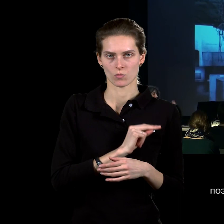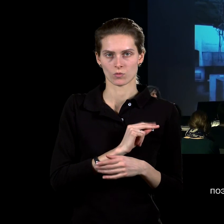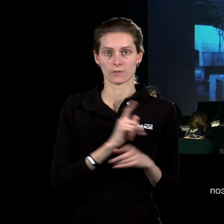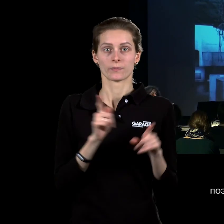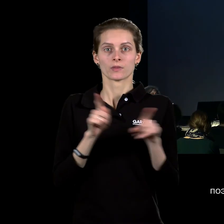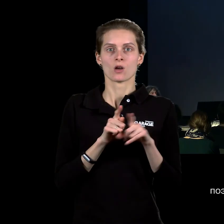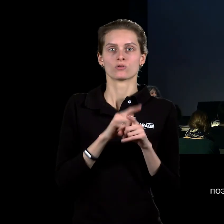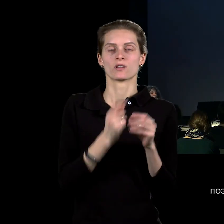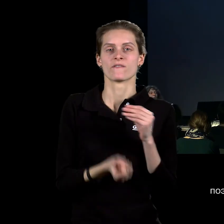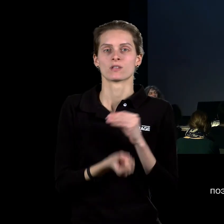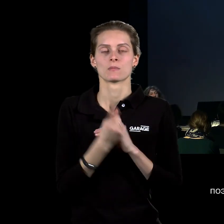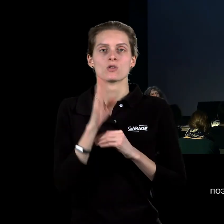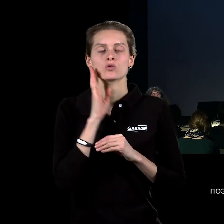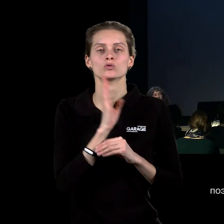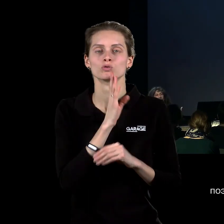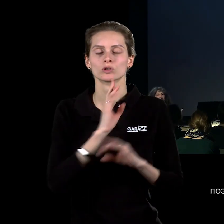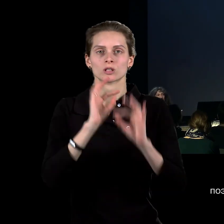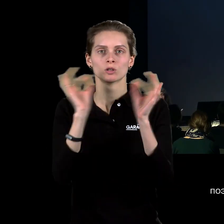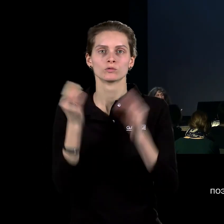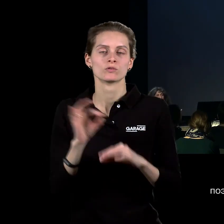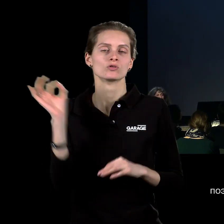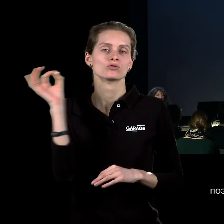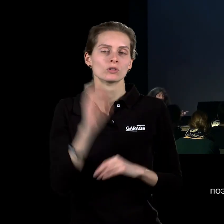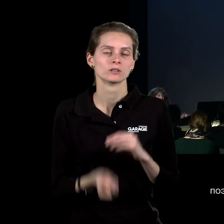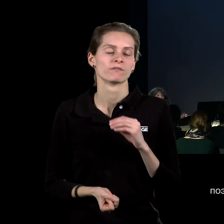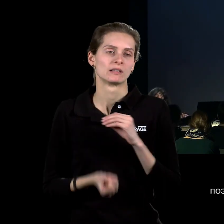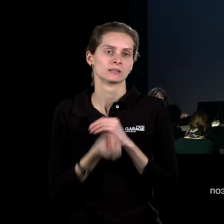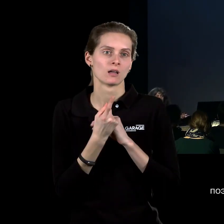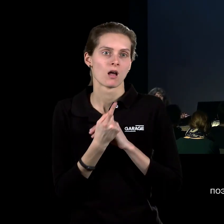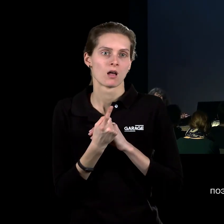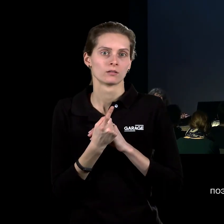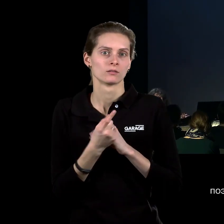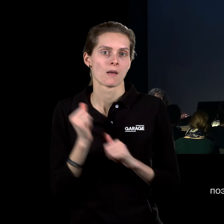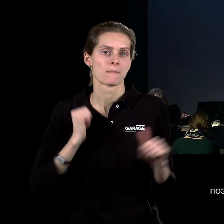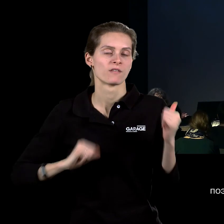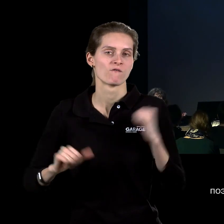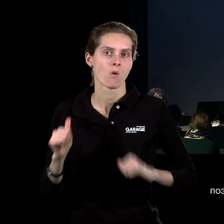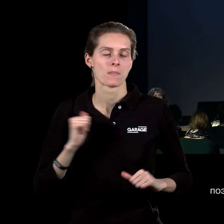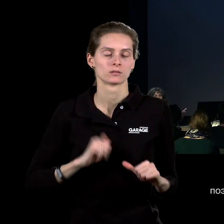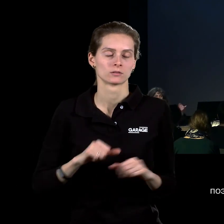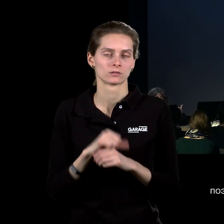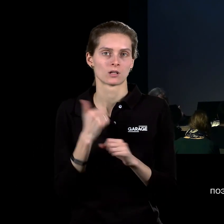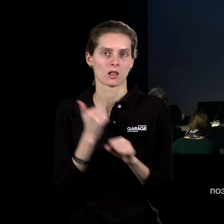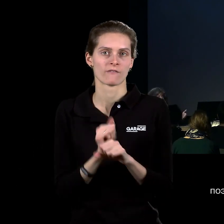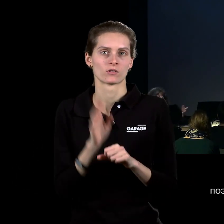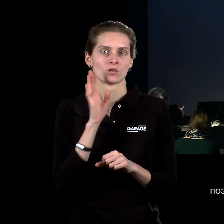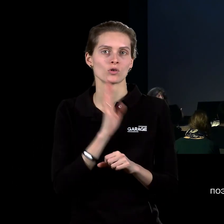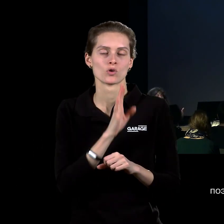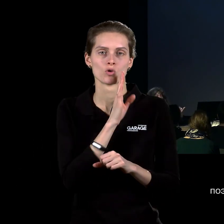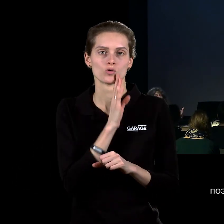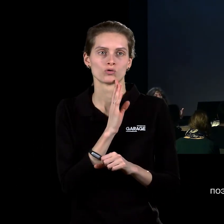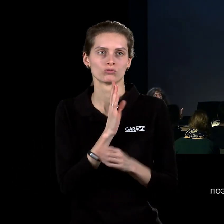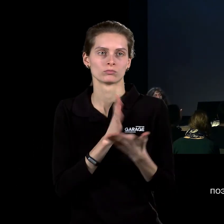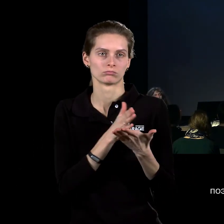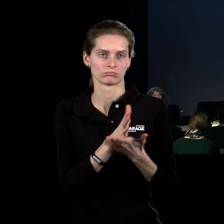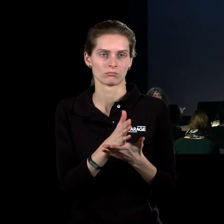и там, женское искусство тоже часто возникает как возвращение, как перформанс, да, как главный женский жанр,